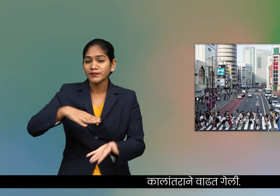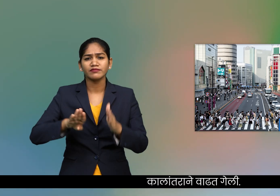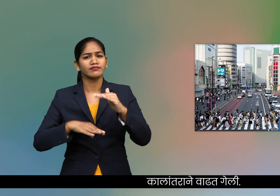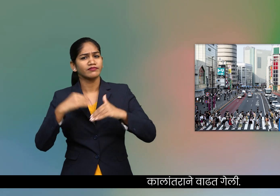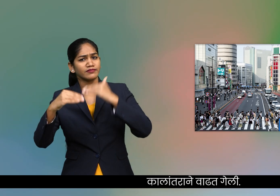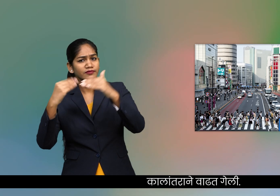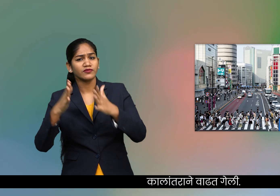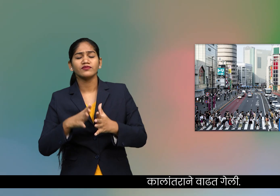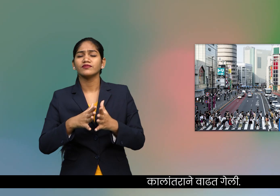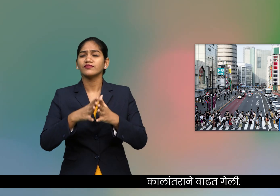कालांतराने वाढली गेली.